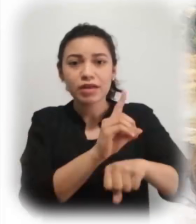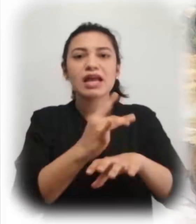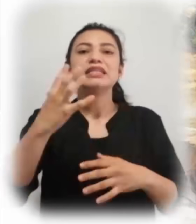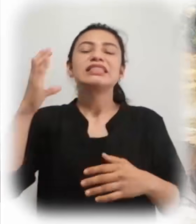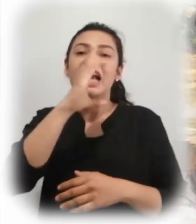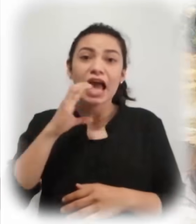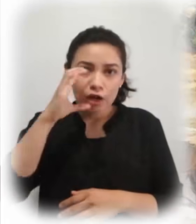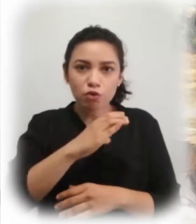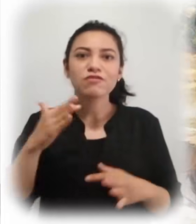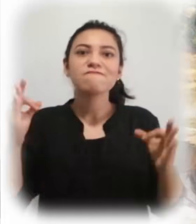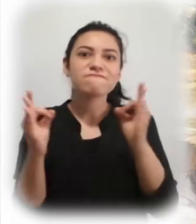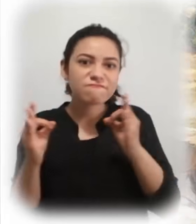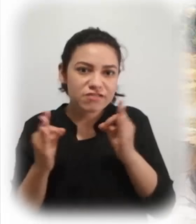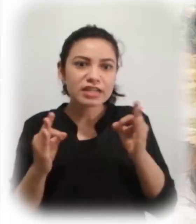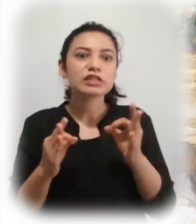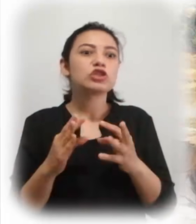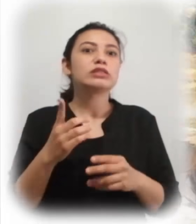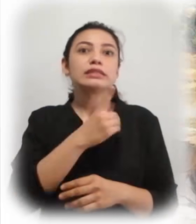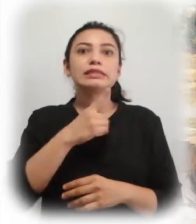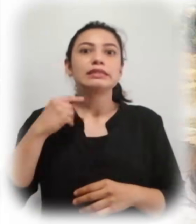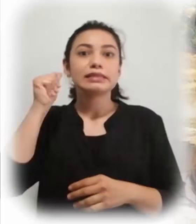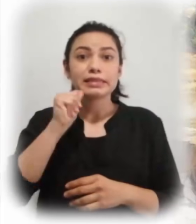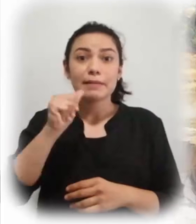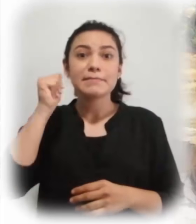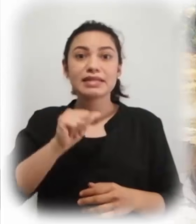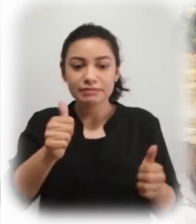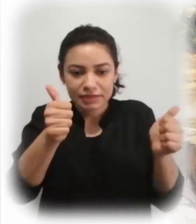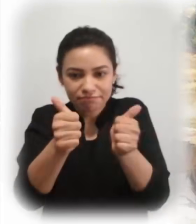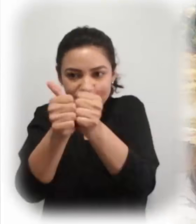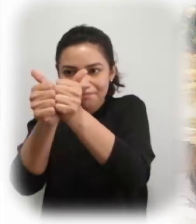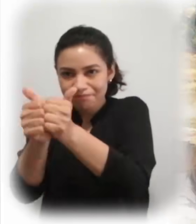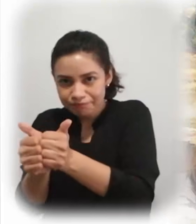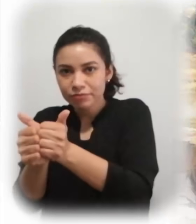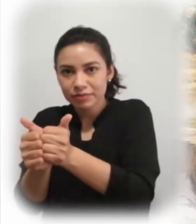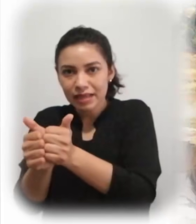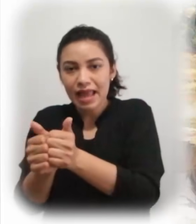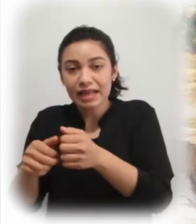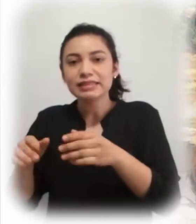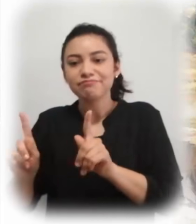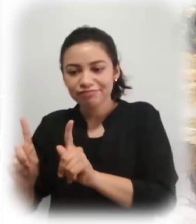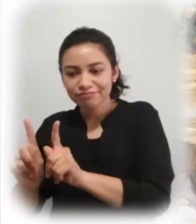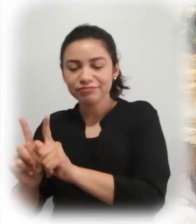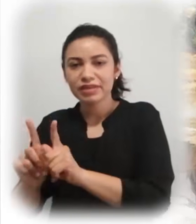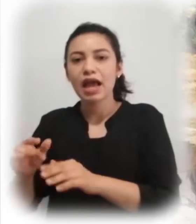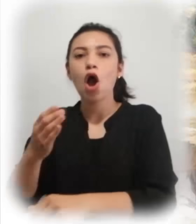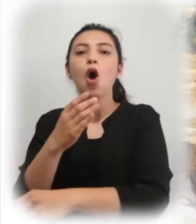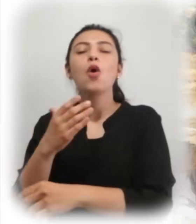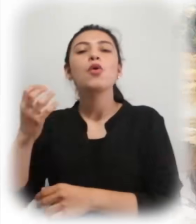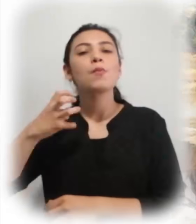constante cerca de las ovejas, hace que se tenga el olor a chivo, como dicen en mi pueblo.